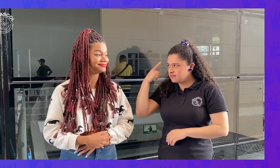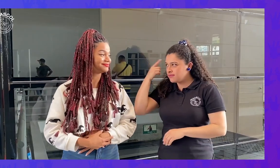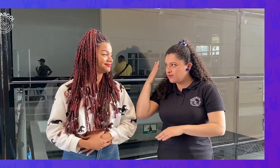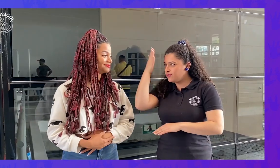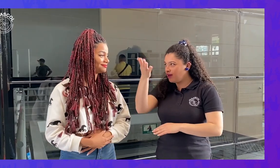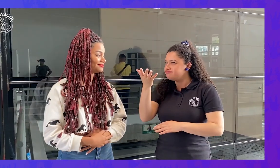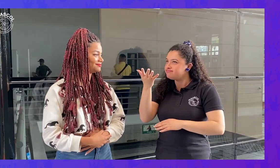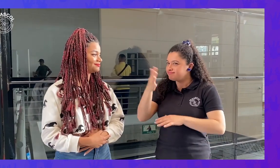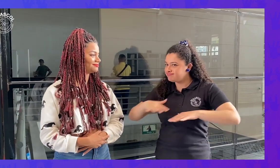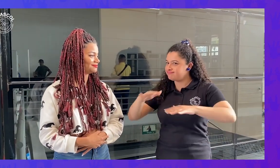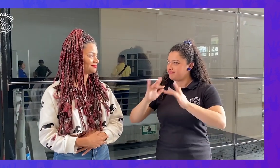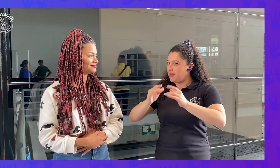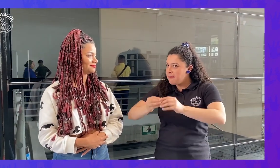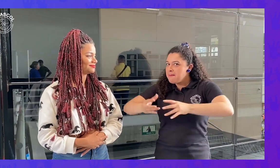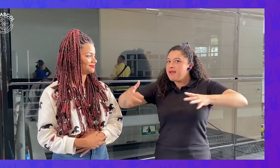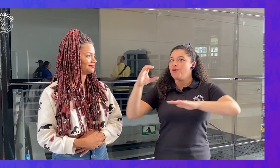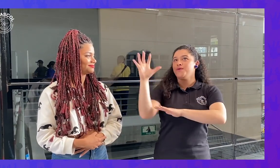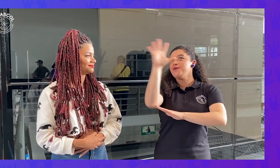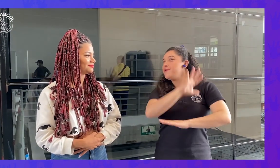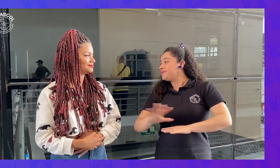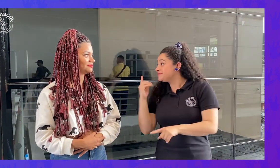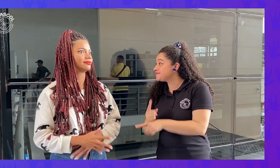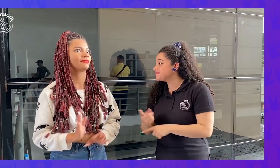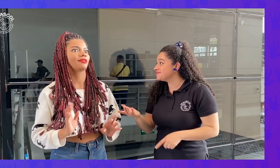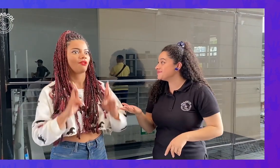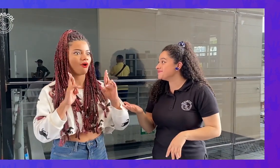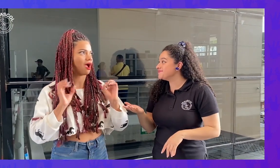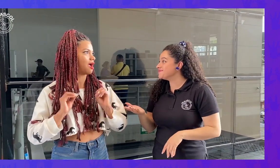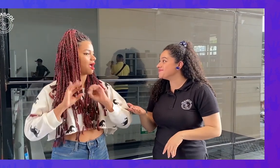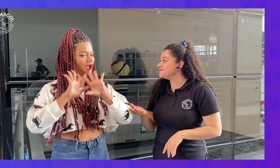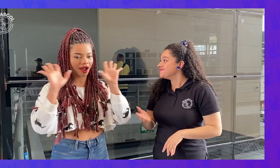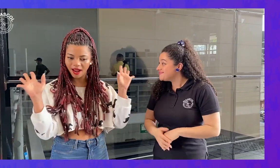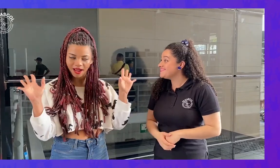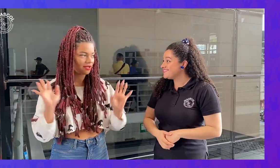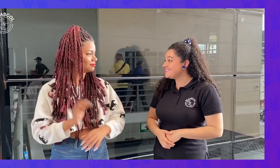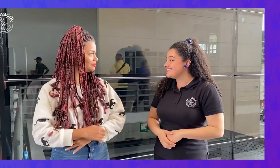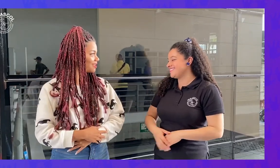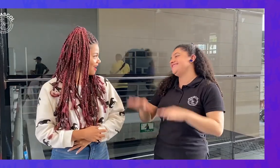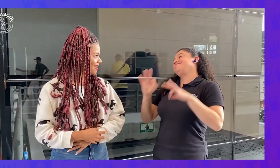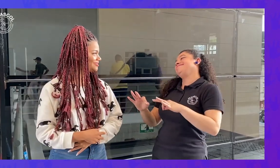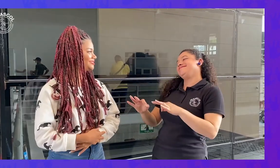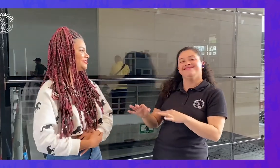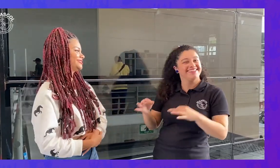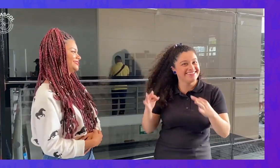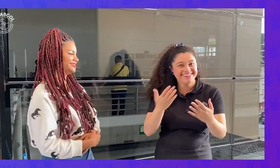crees que es importante que el centro de relevo siga creciendo en toda Colombia Sí claro Ojalá sea así Perfecto